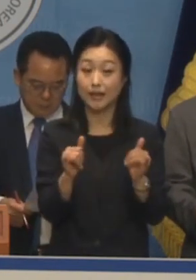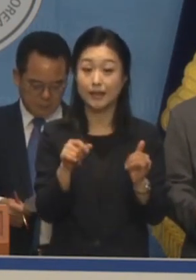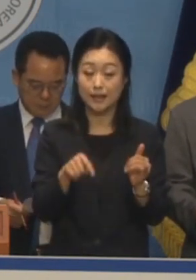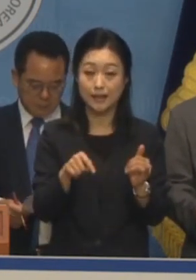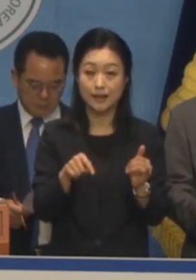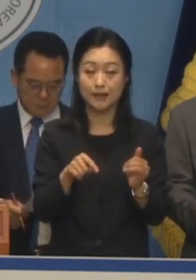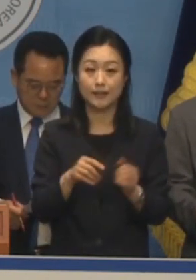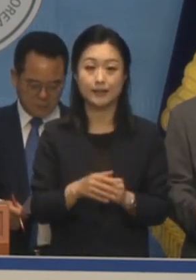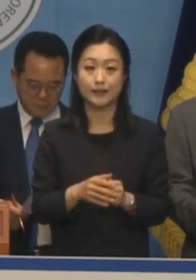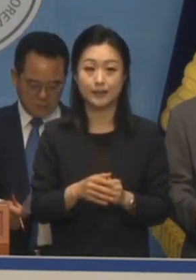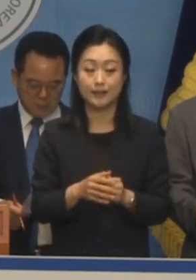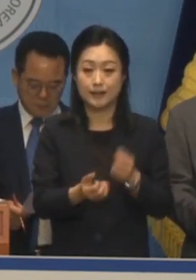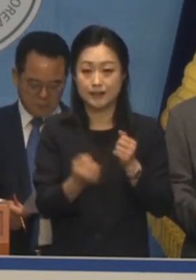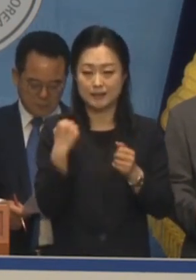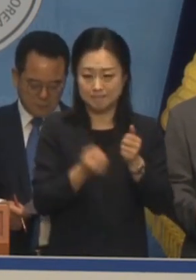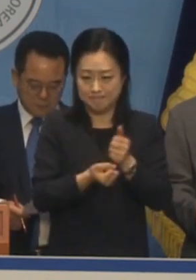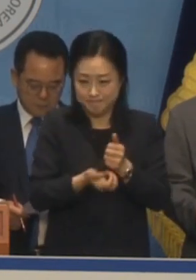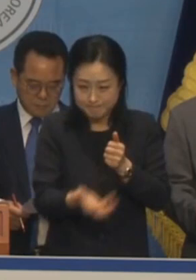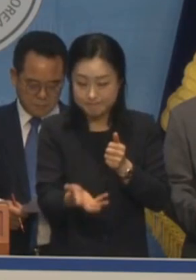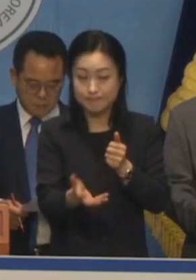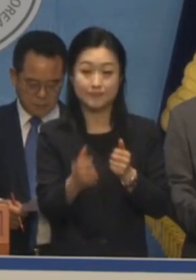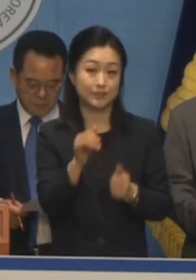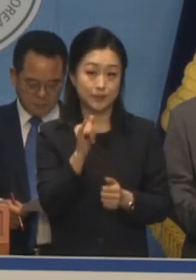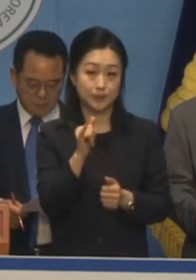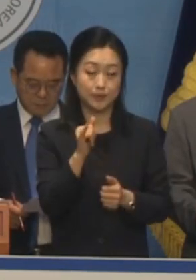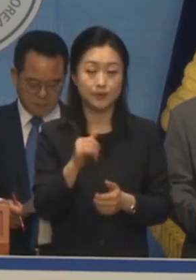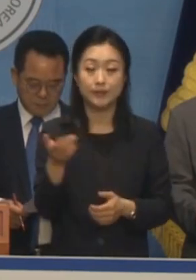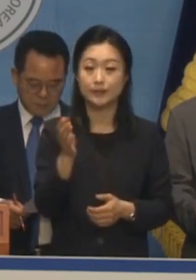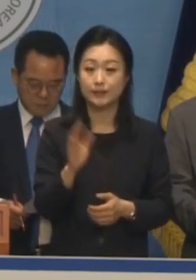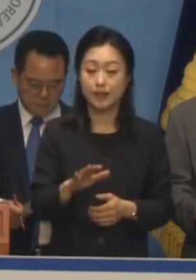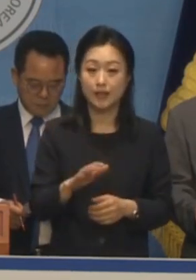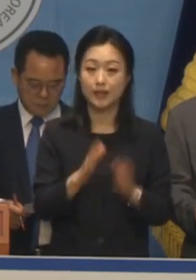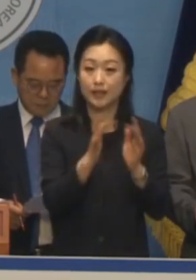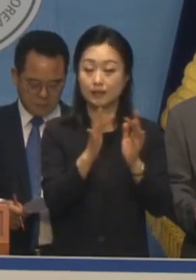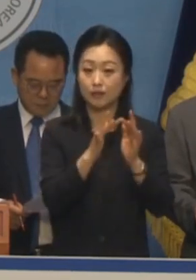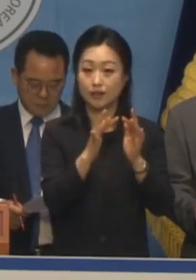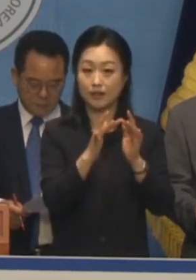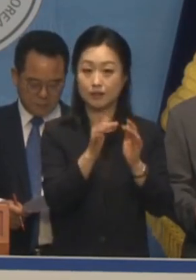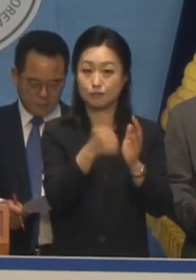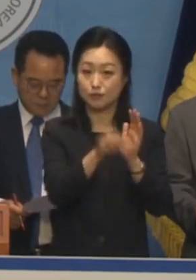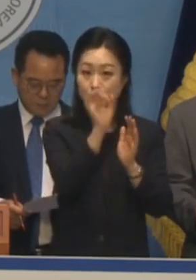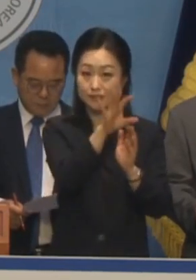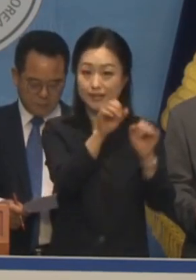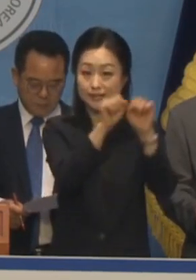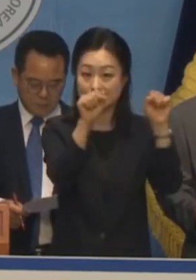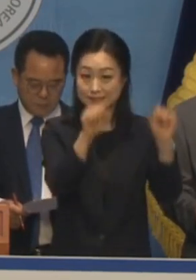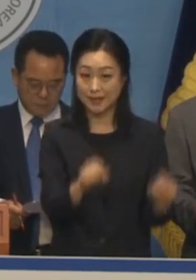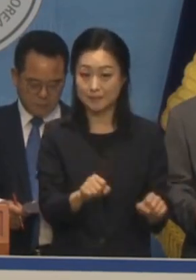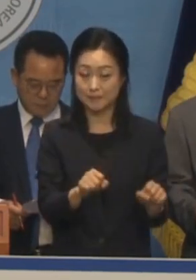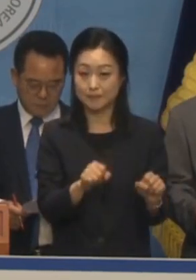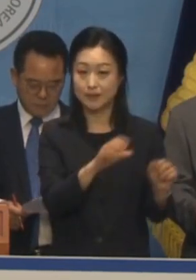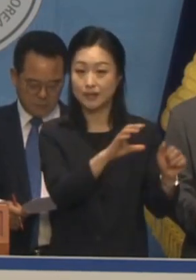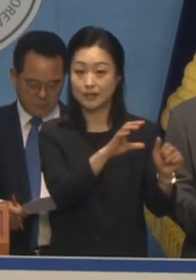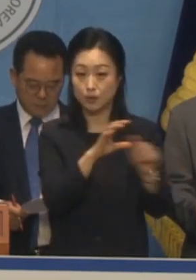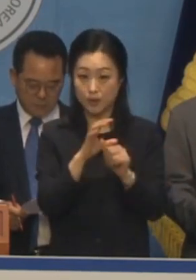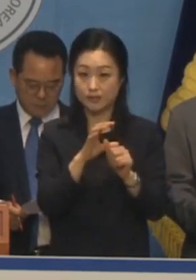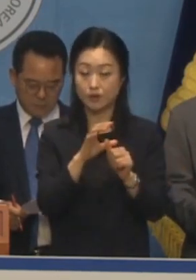플랫폼의 영향력이 커지고 있습니다. 그러나 플랫폼은 오히려 커진 영향력을